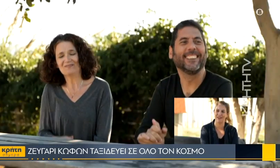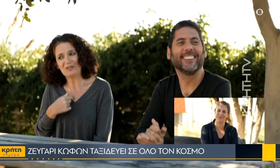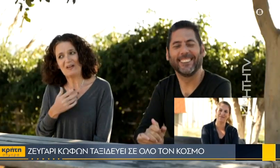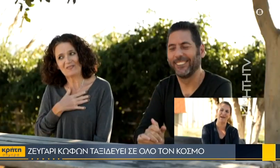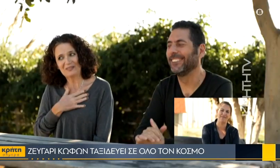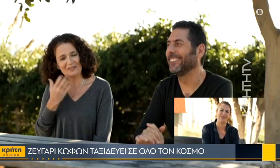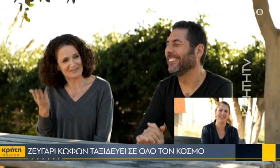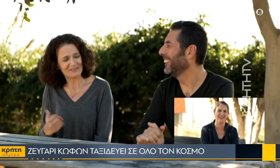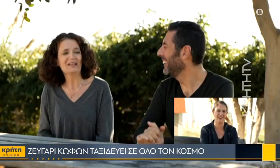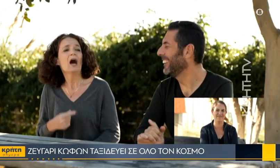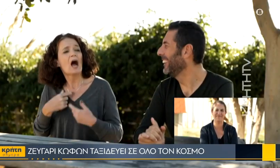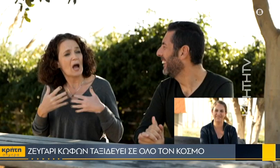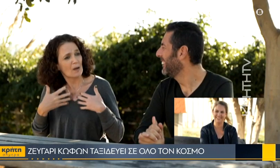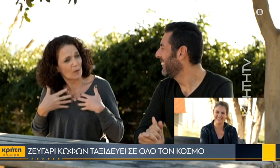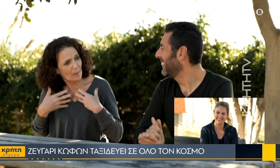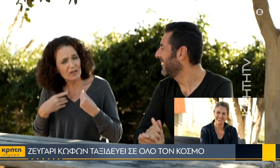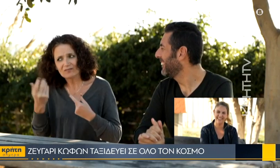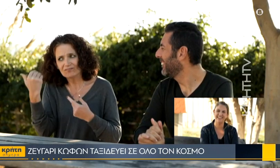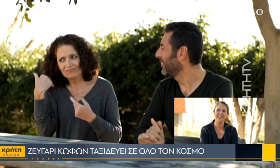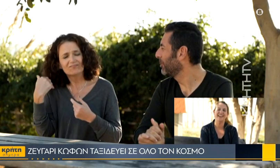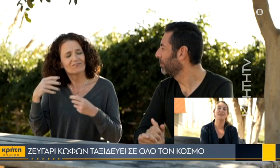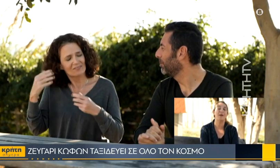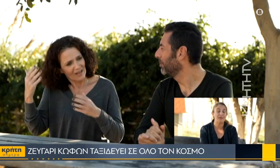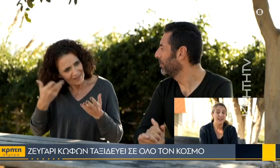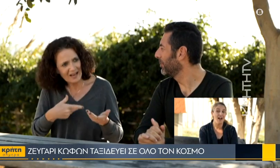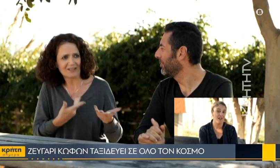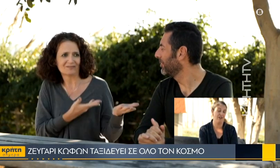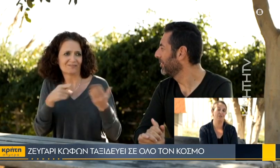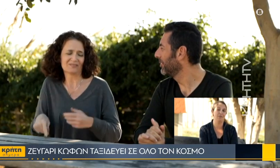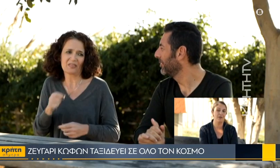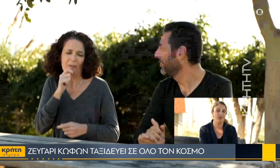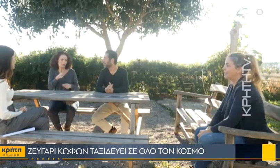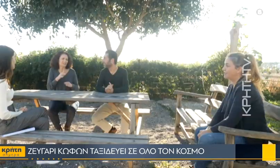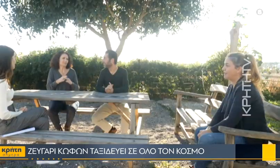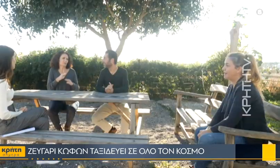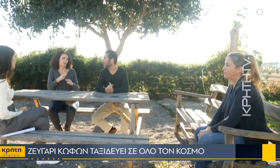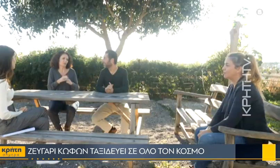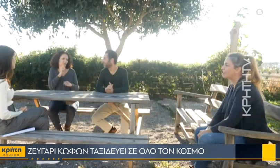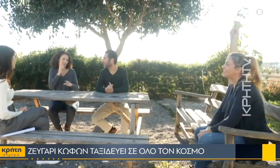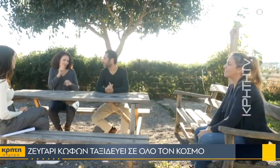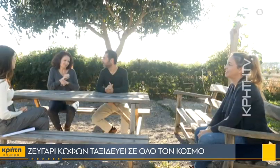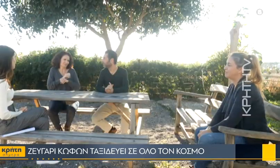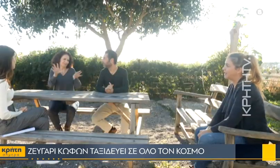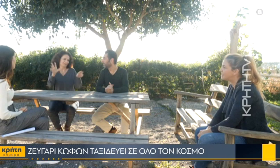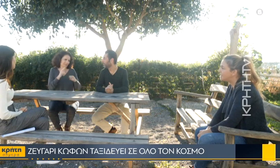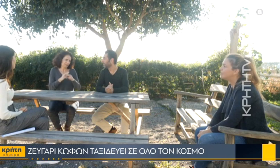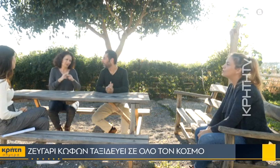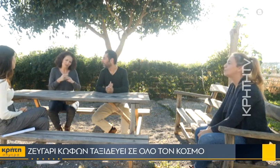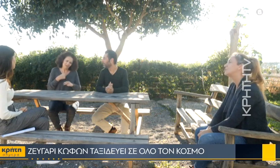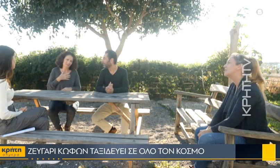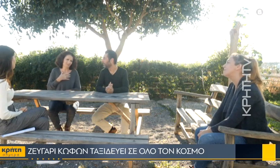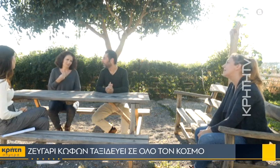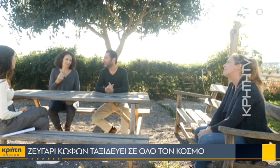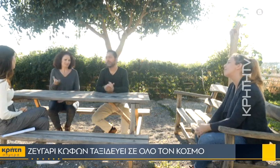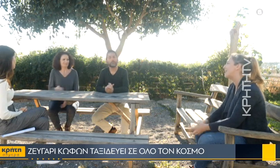Εμείς ευχαριστούμε πάρα πολύ για όλα. Και πραγματικά ευχαριστούμε πάρα πολύ για τη σημερινή πρόσκληση και για τη σημερινή συνέντευξη.